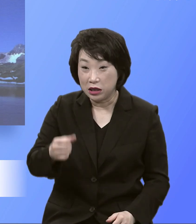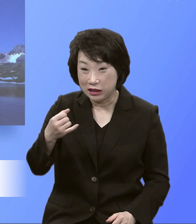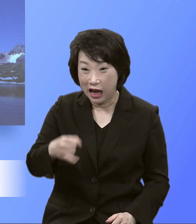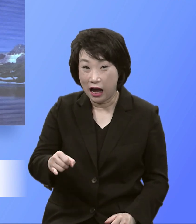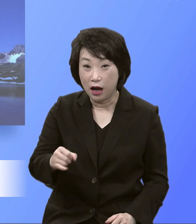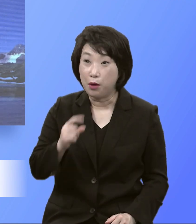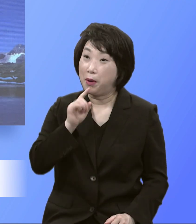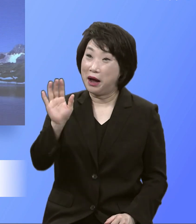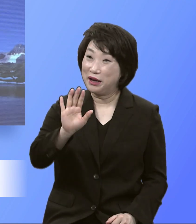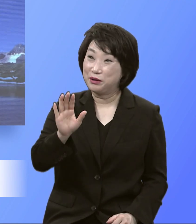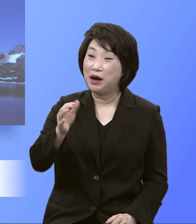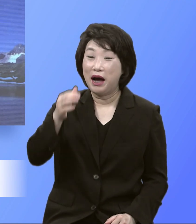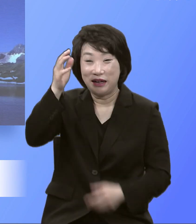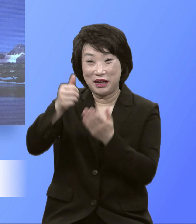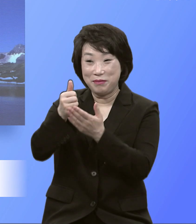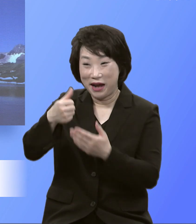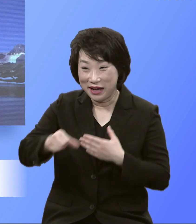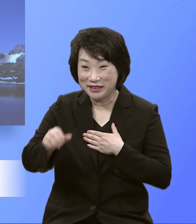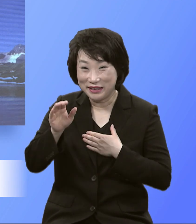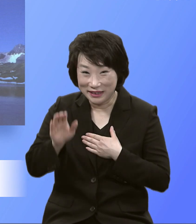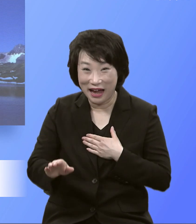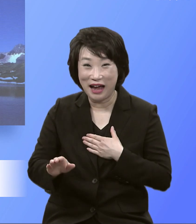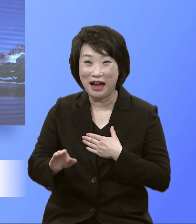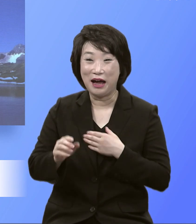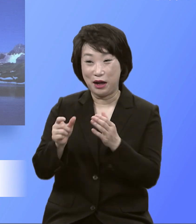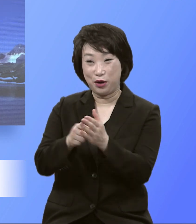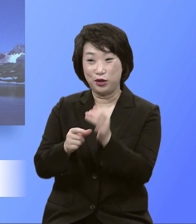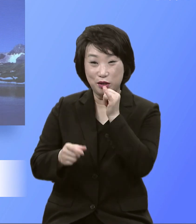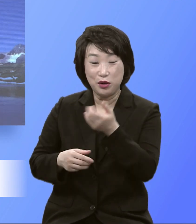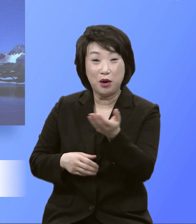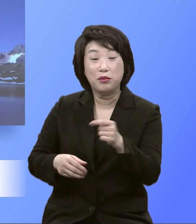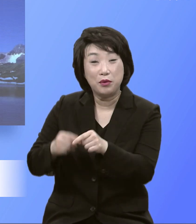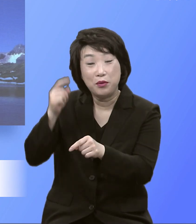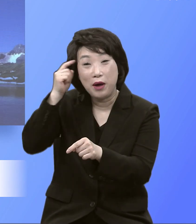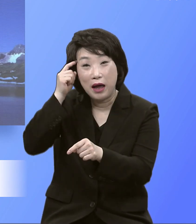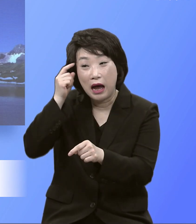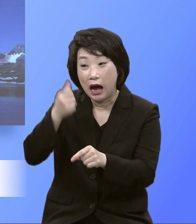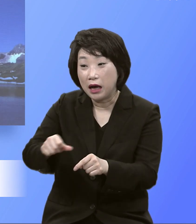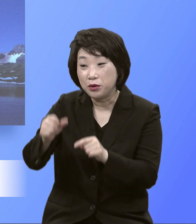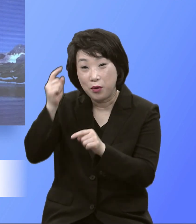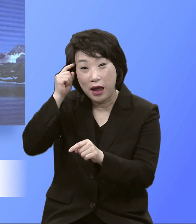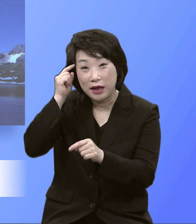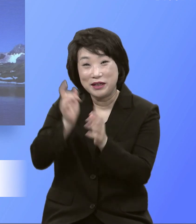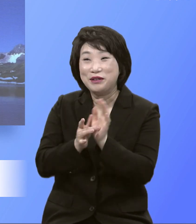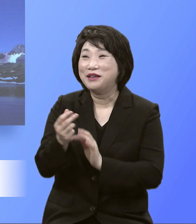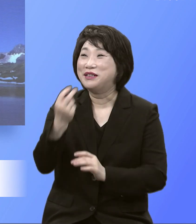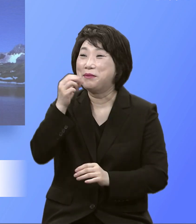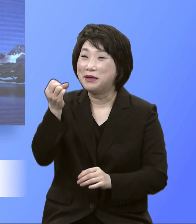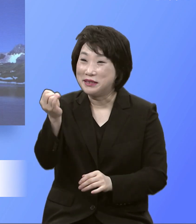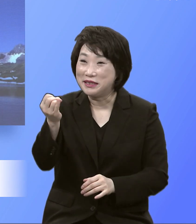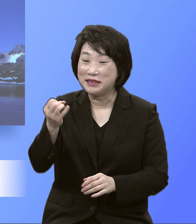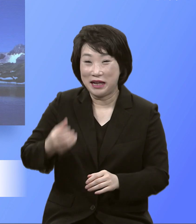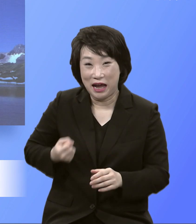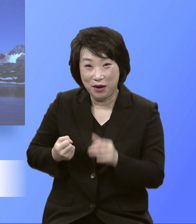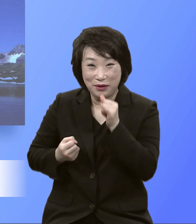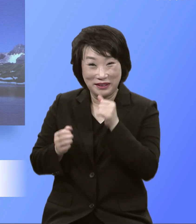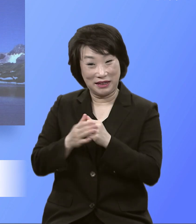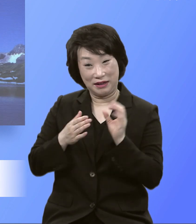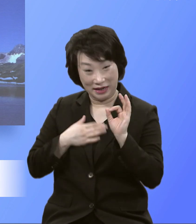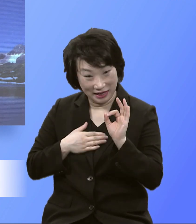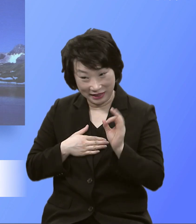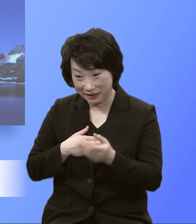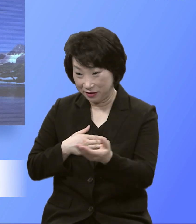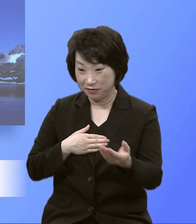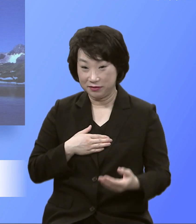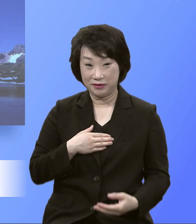딸이다 하자고 아들이라는 거예요. 왜 아들이냐? 예수라는 생명의 씨가 있기 때문에. 이해가